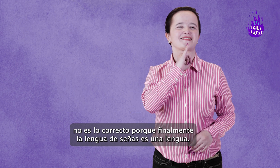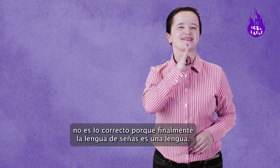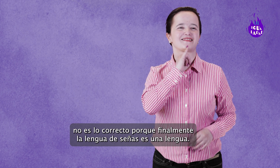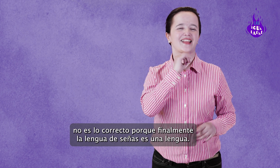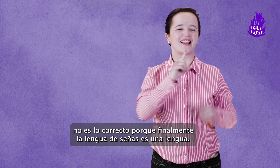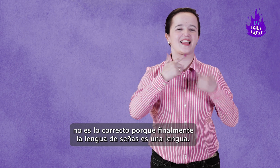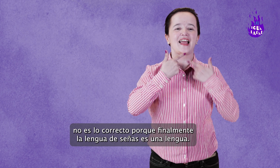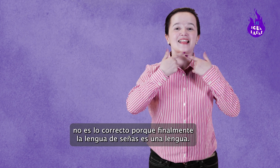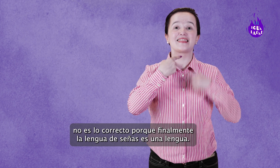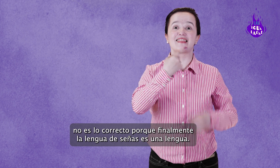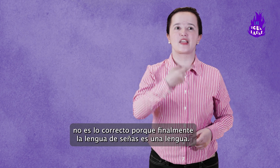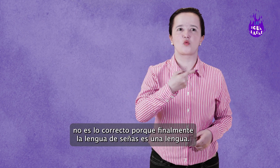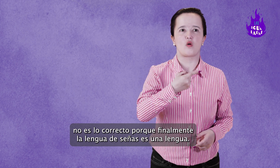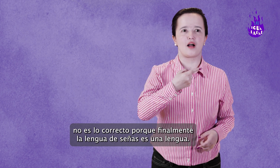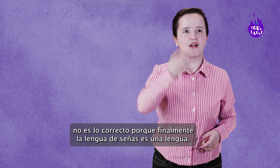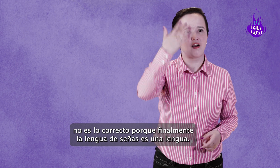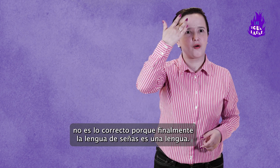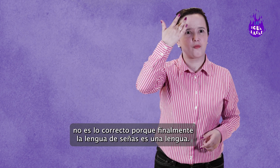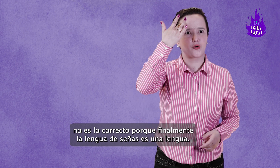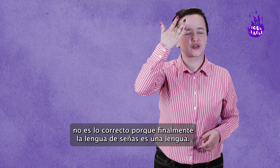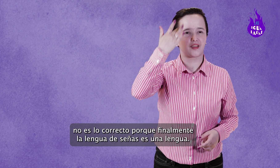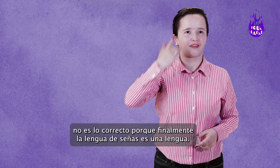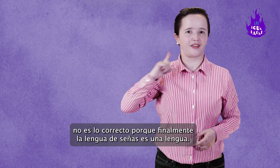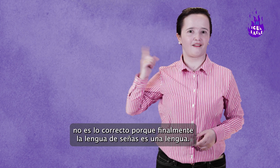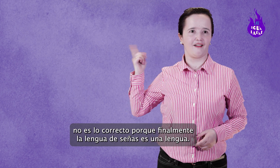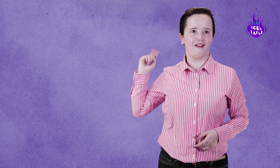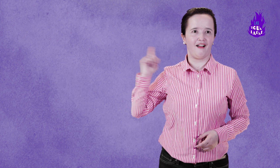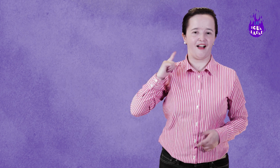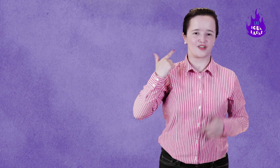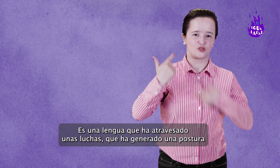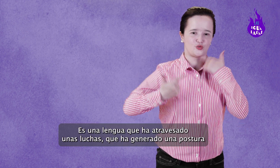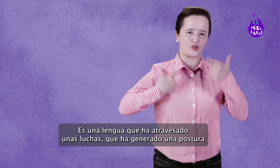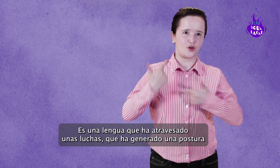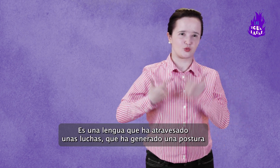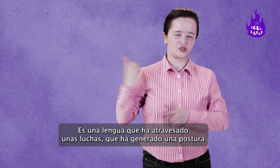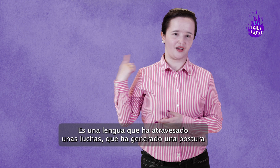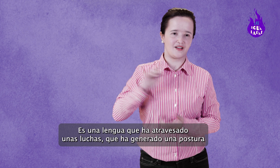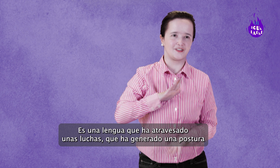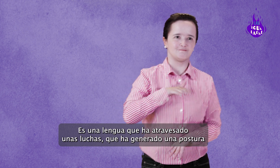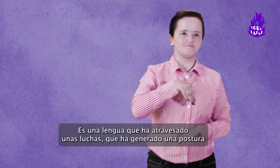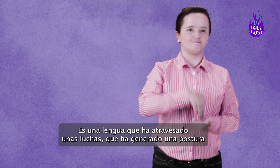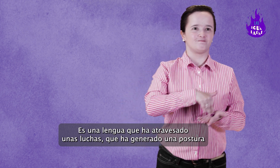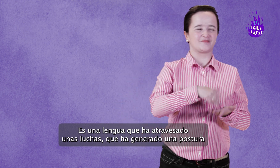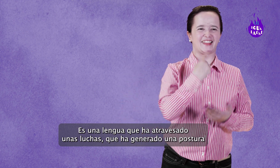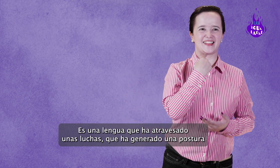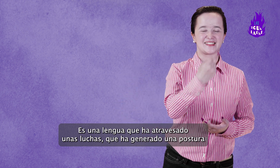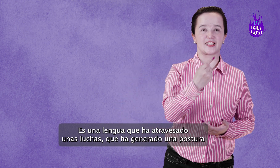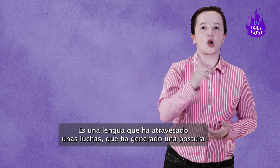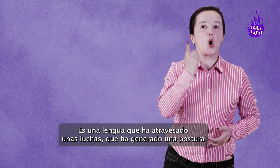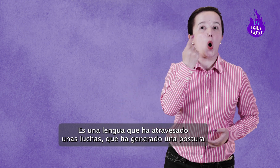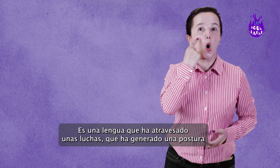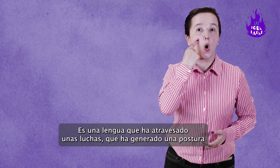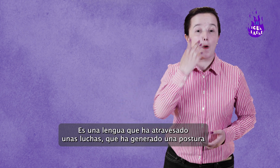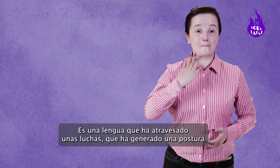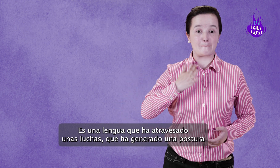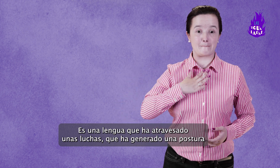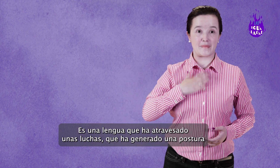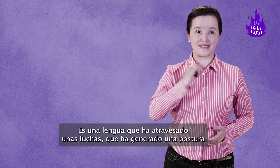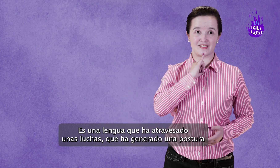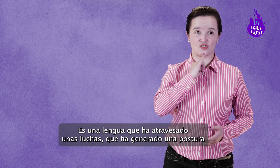porque finalmente la lengua de señas es una lengua, es una lengua que ha atravesado unas luchas, que ha generado una postura